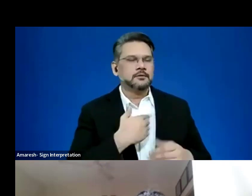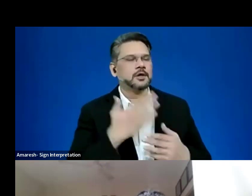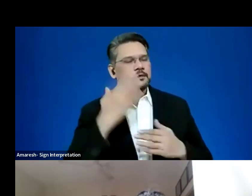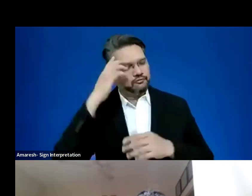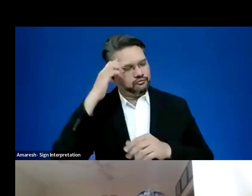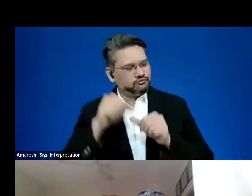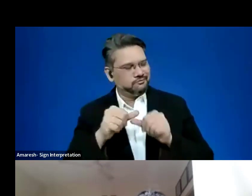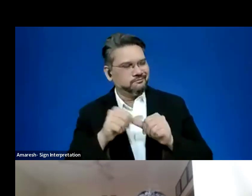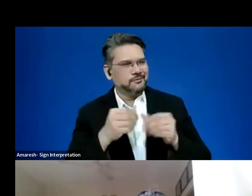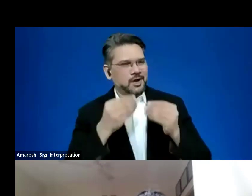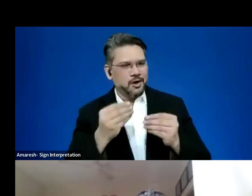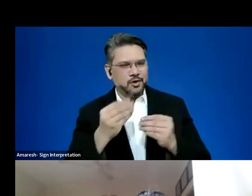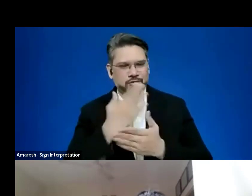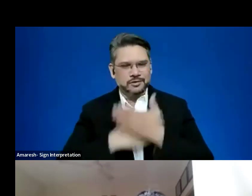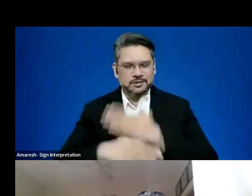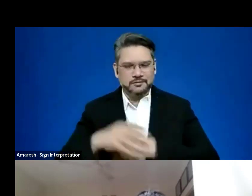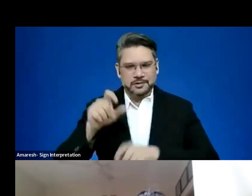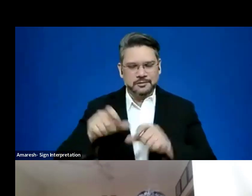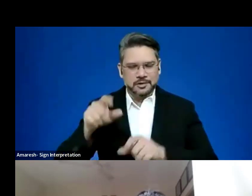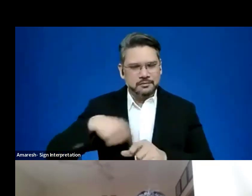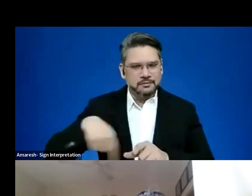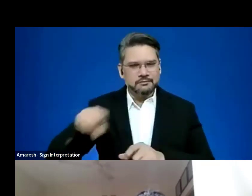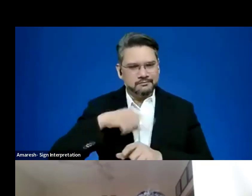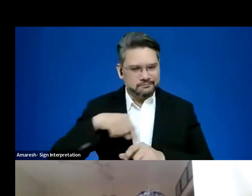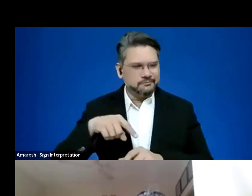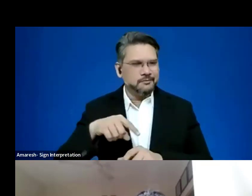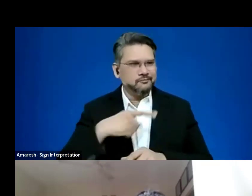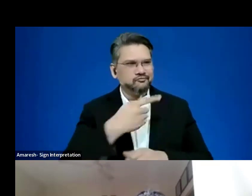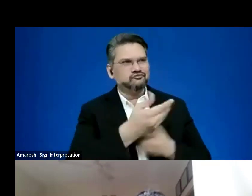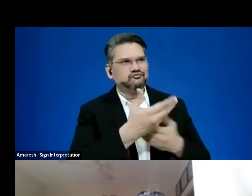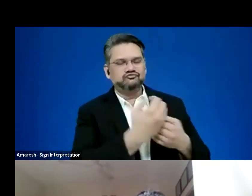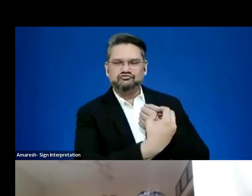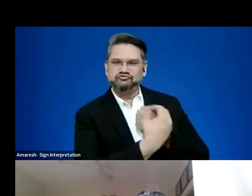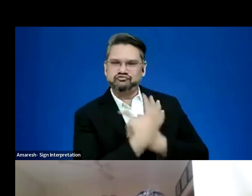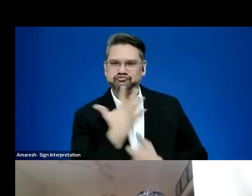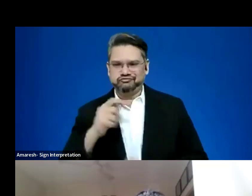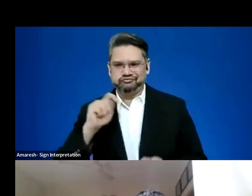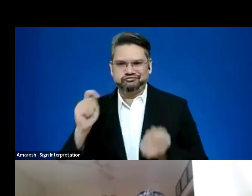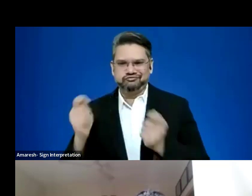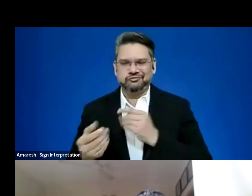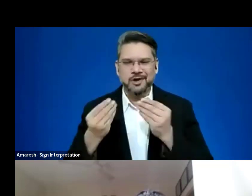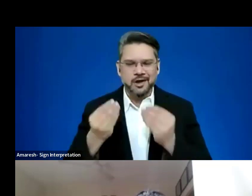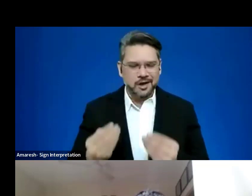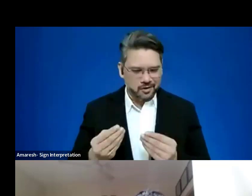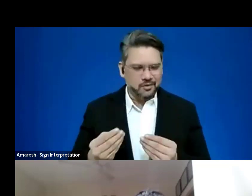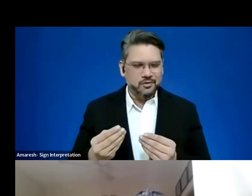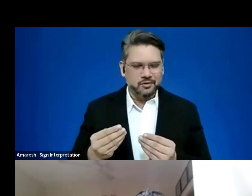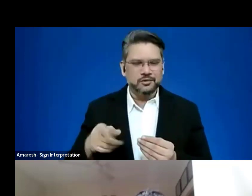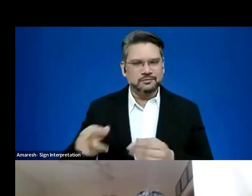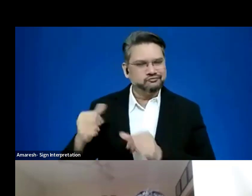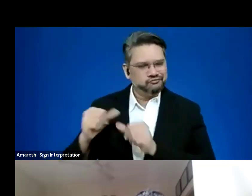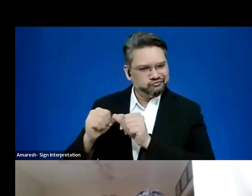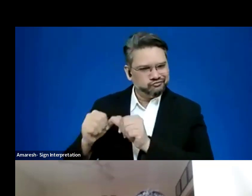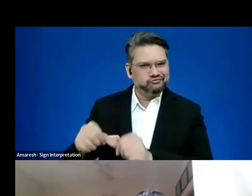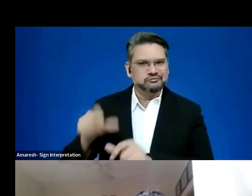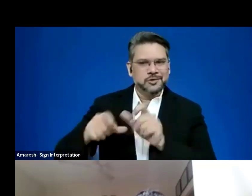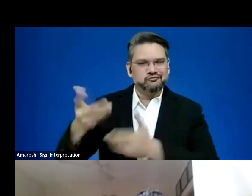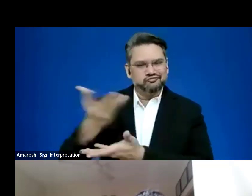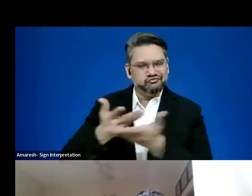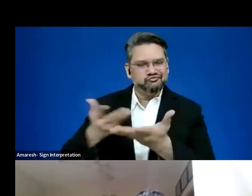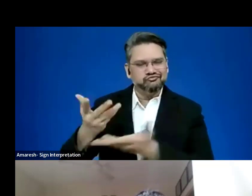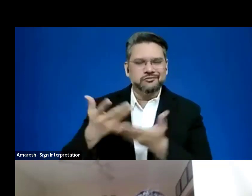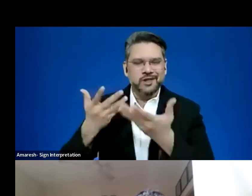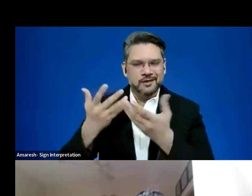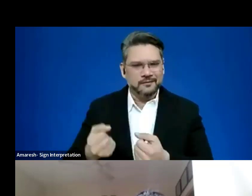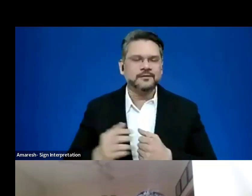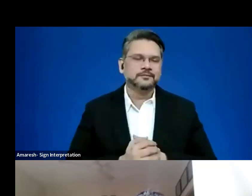我，并且你改变很多残疾人士的生命，而且在我们这个全球的这个